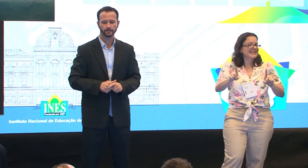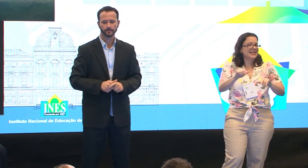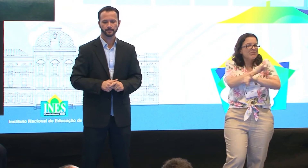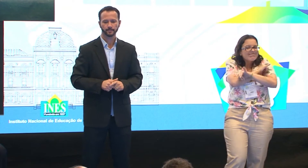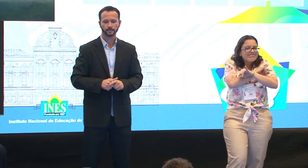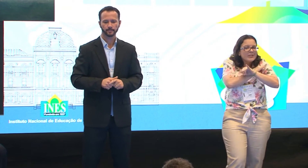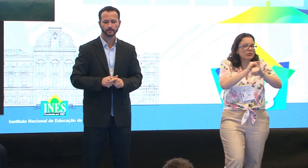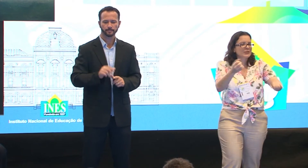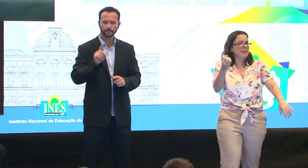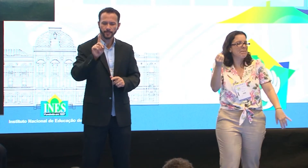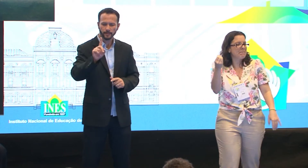mas